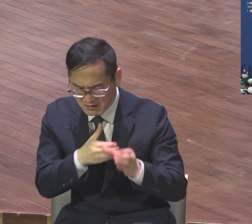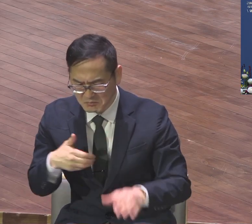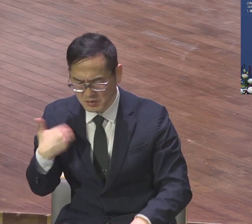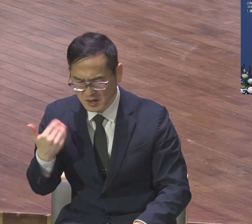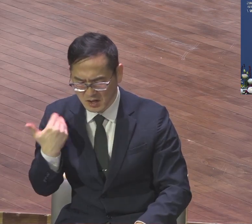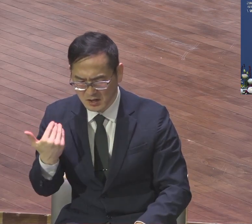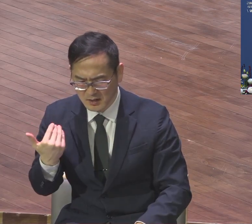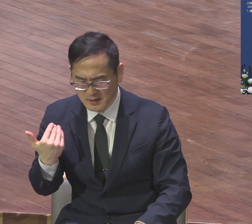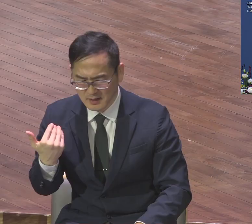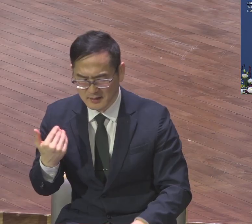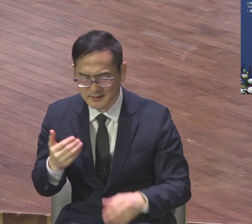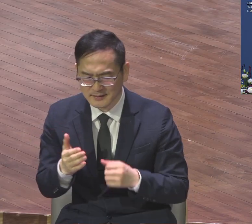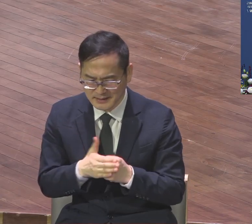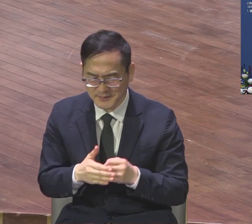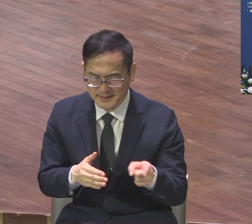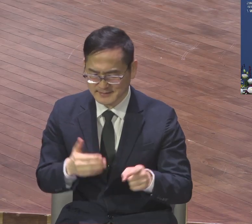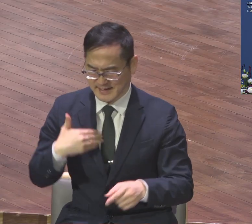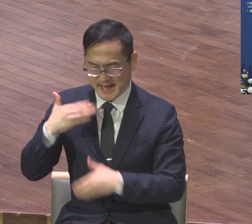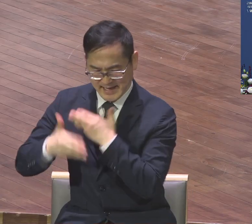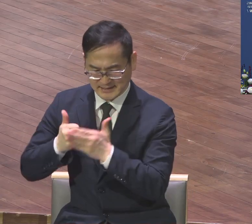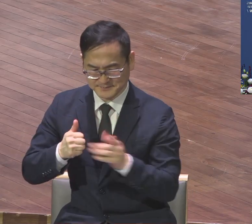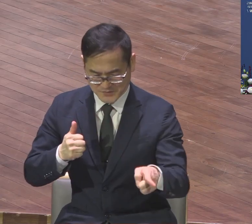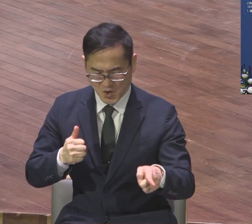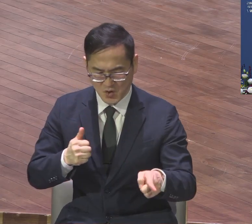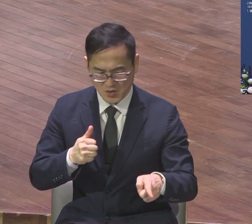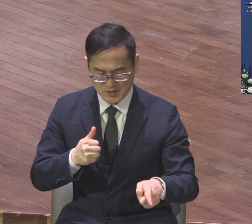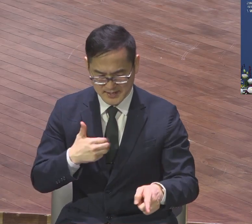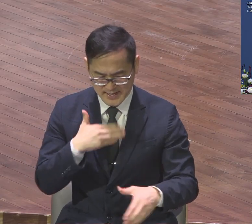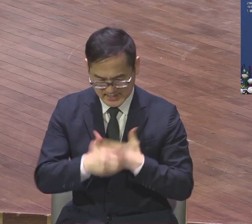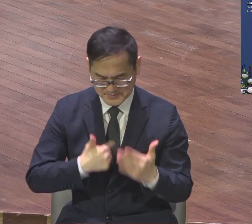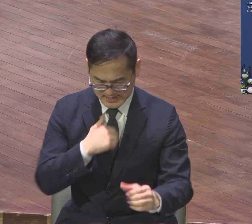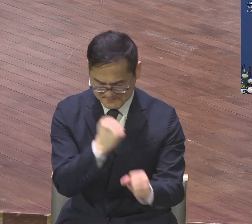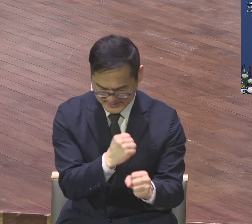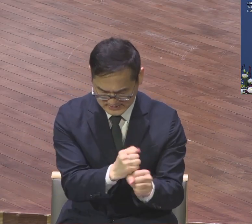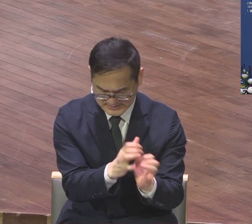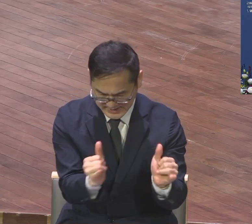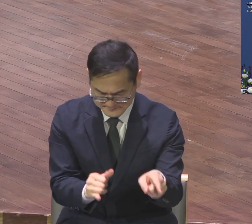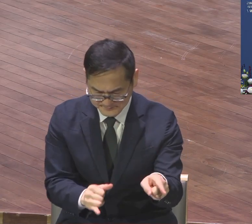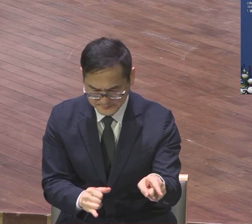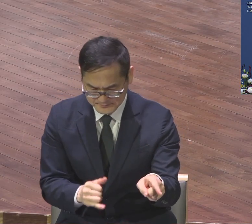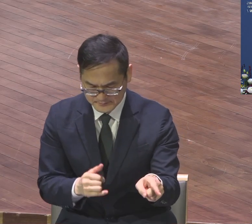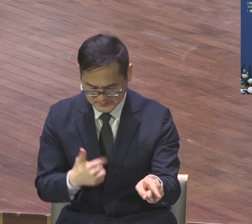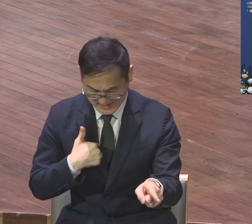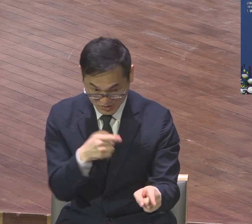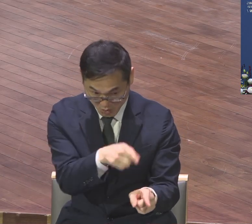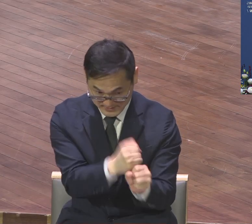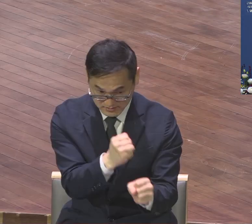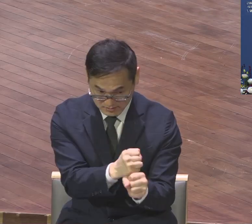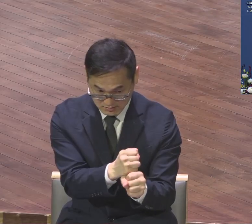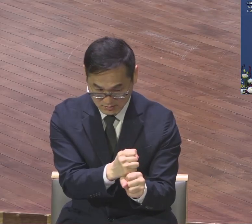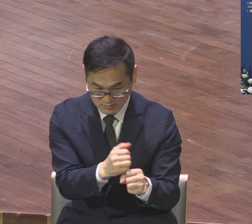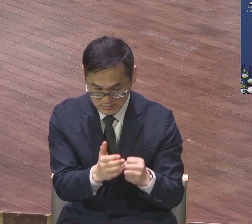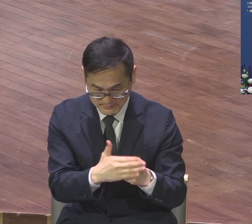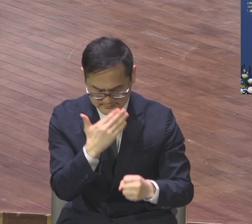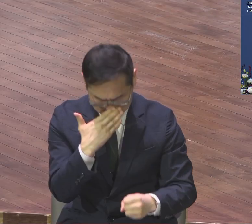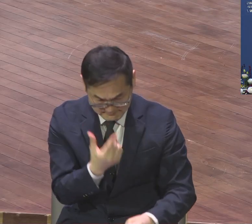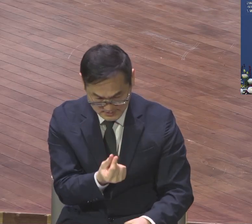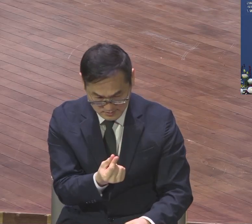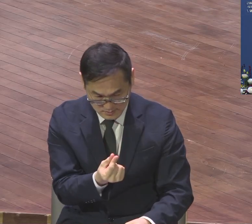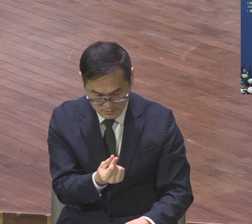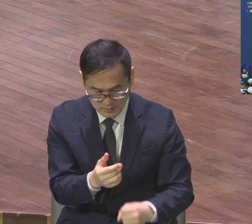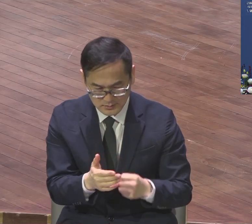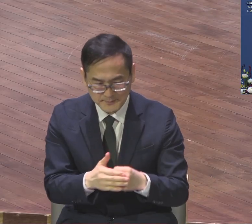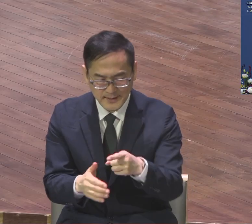너 피조물이야. 그것을 확인시켜 주려고 여러분 잘 아시는 에덴 동산에